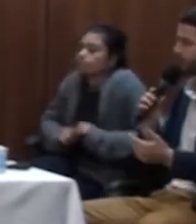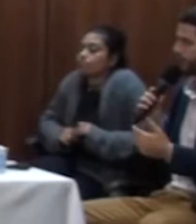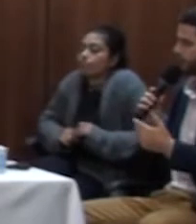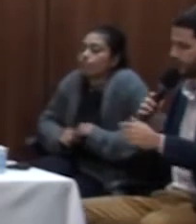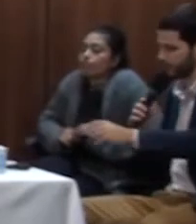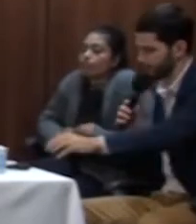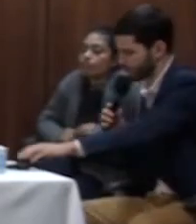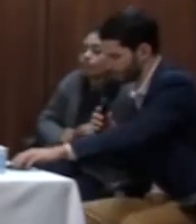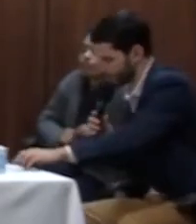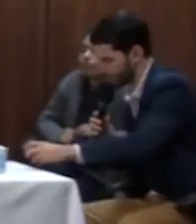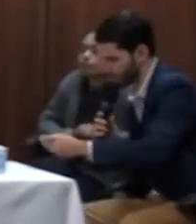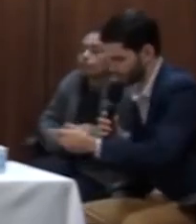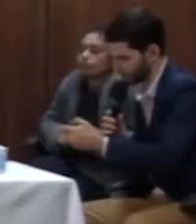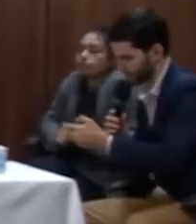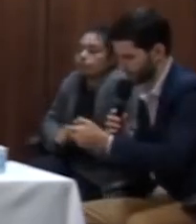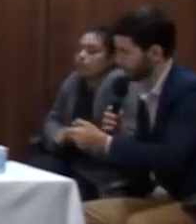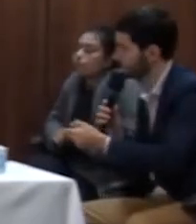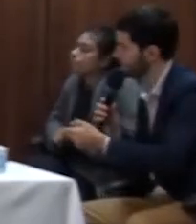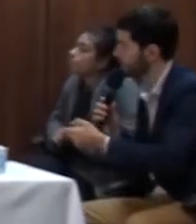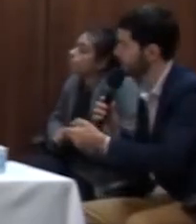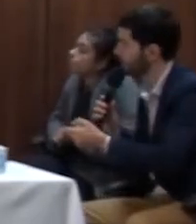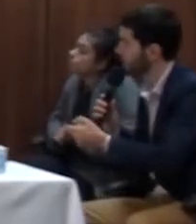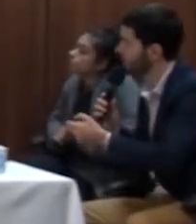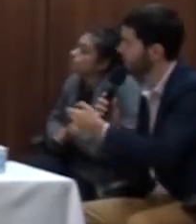falando. Beth, vou passar o próximo slide.